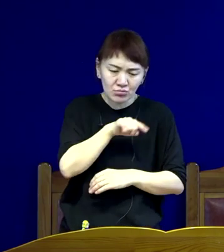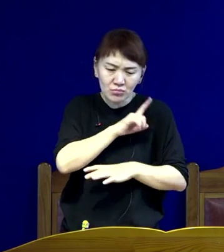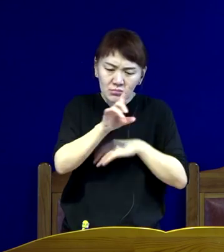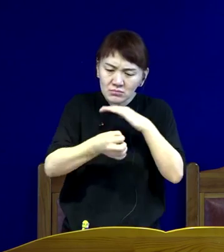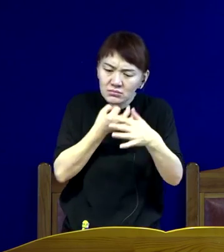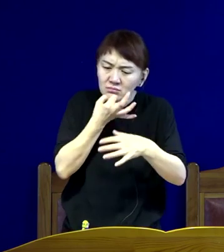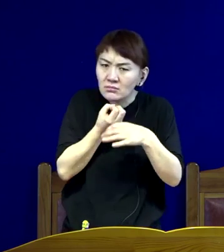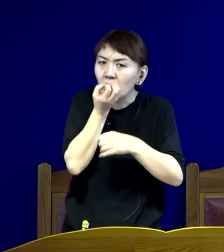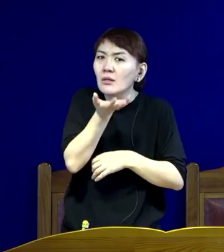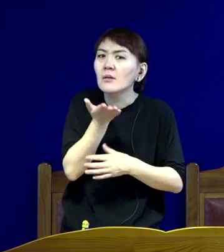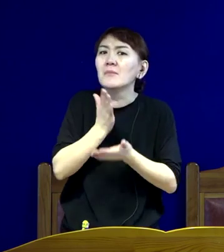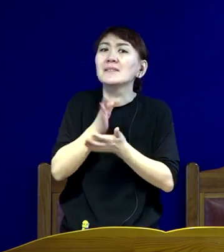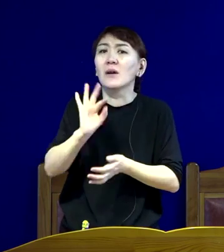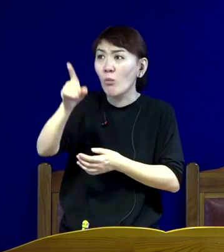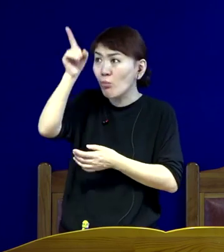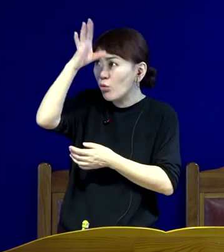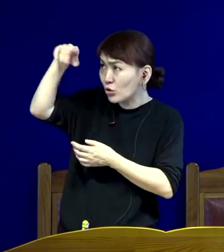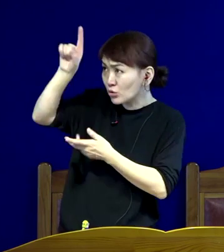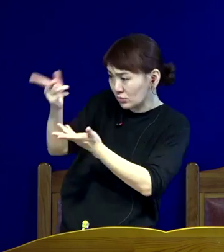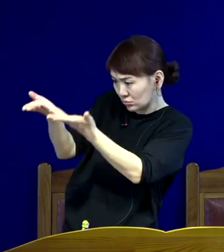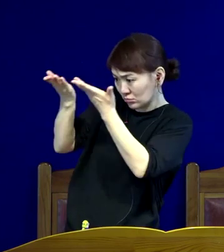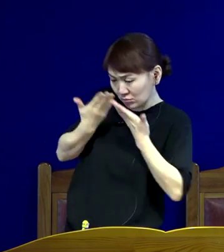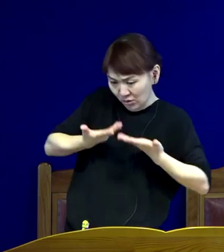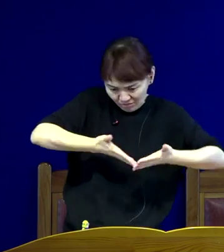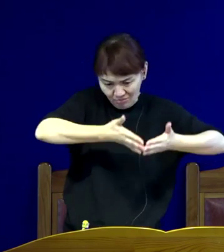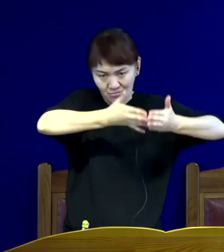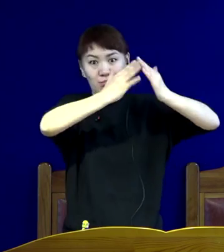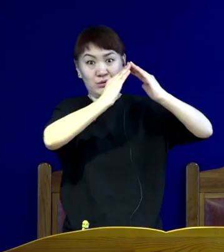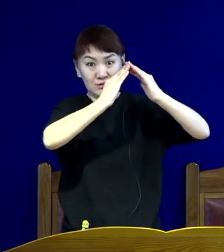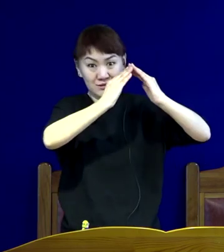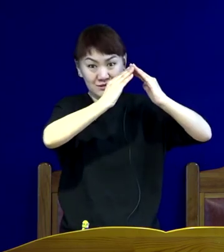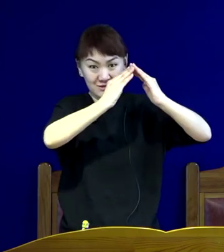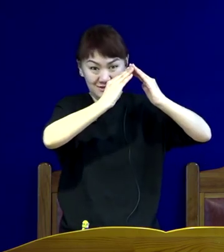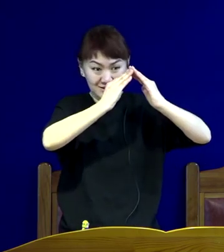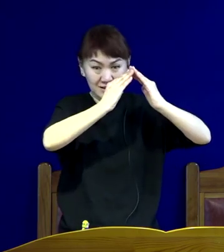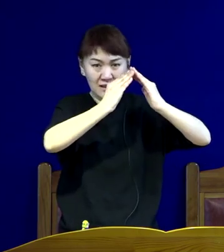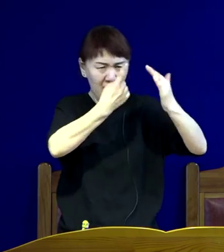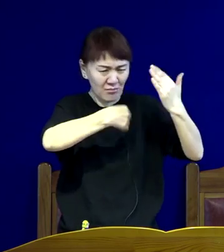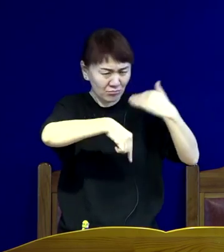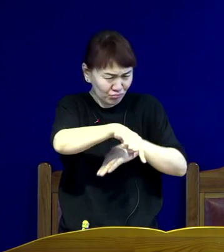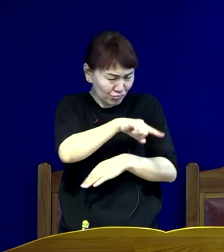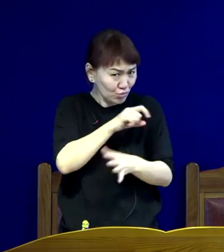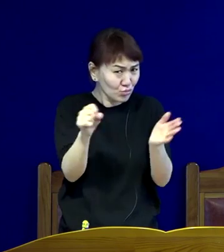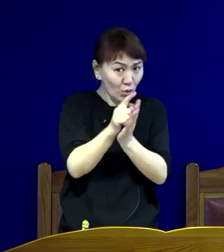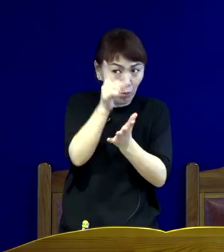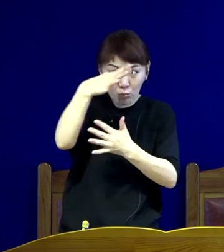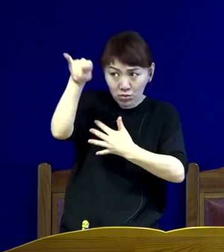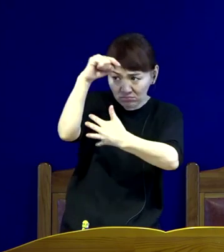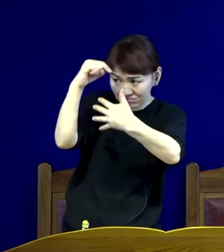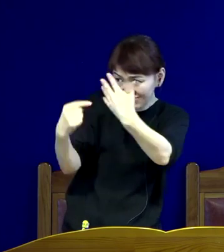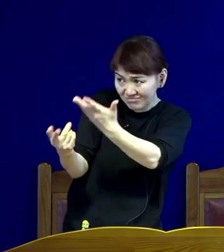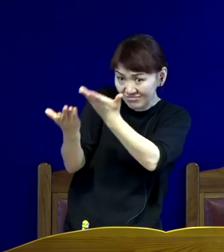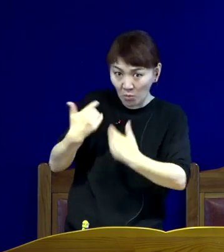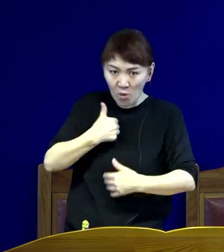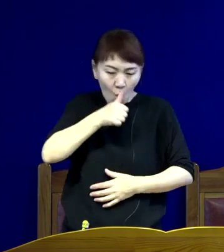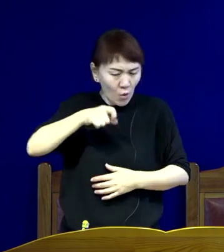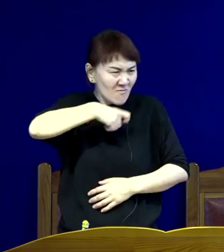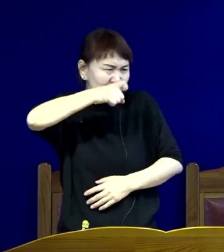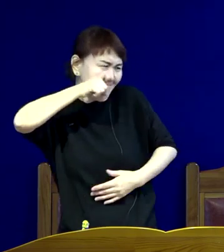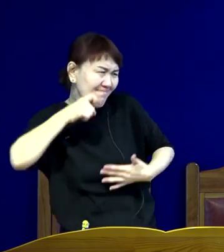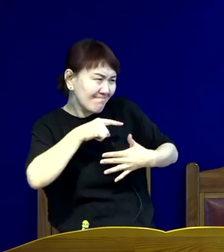маань бурхны босгож өгсөн гэр бүлийн дистрасыг зөв барьж баримтлаж яваарэ. Бурхан